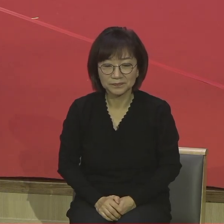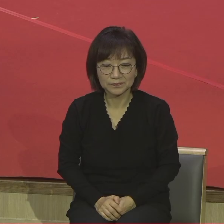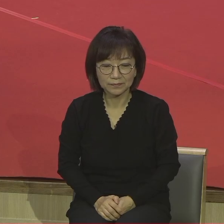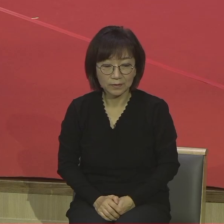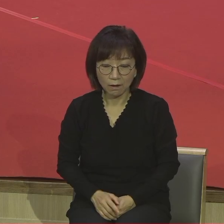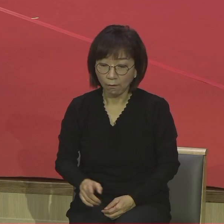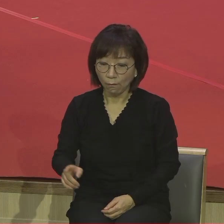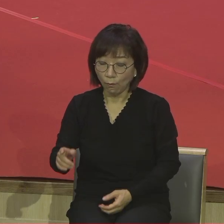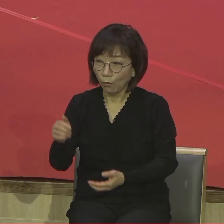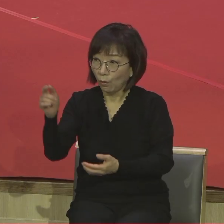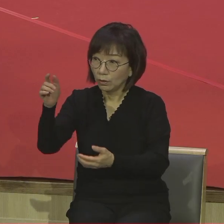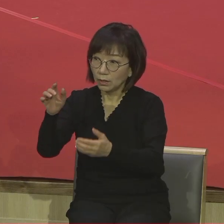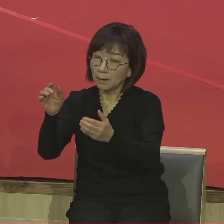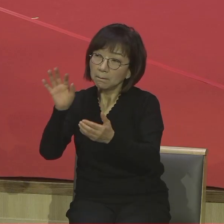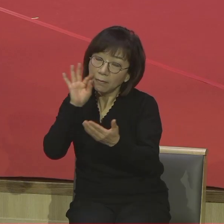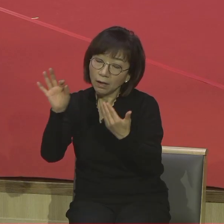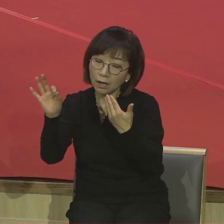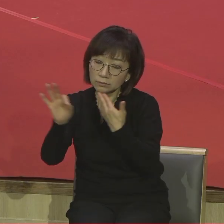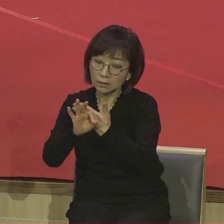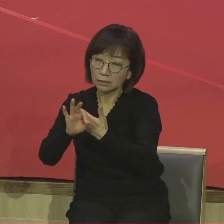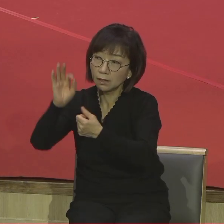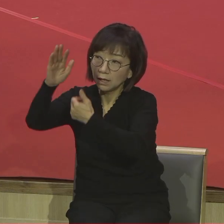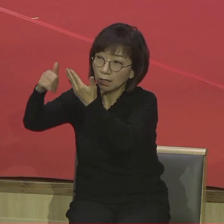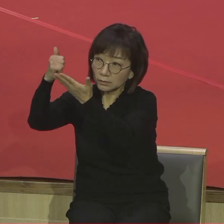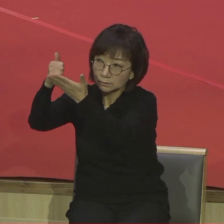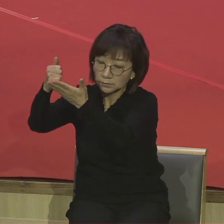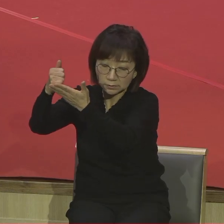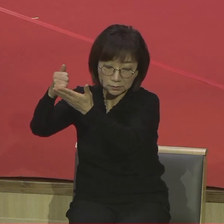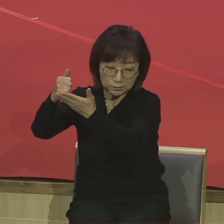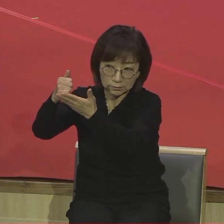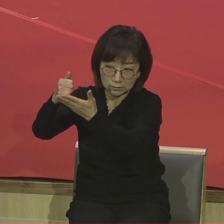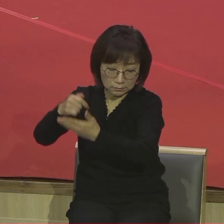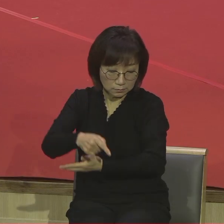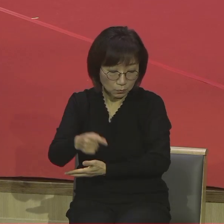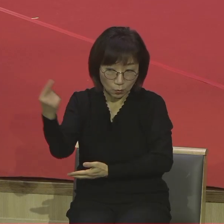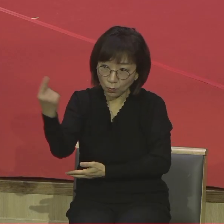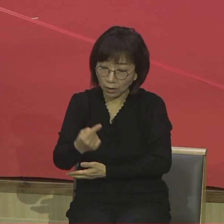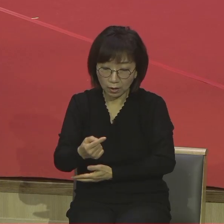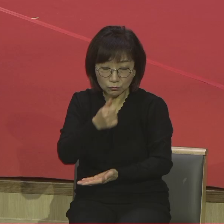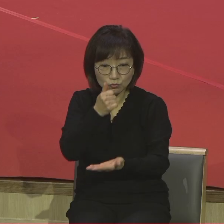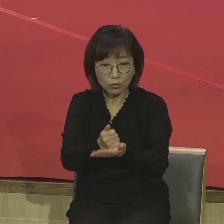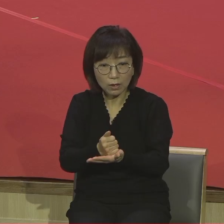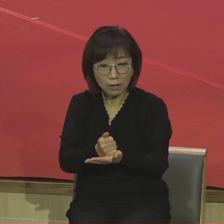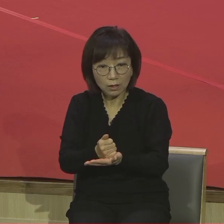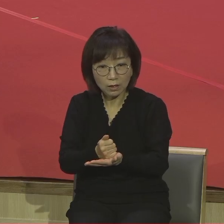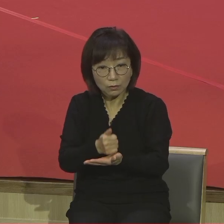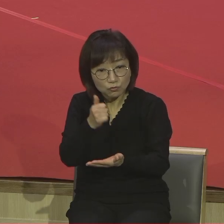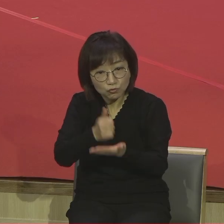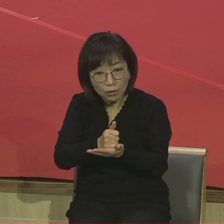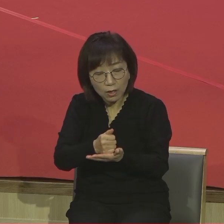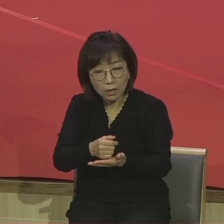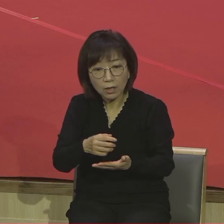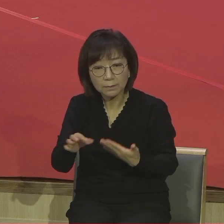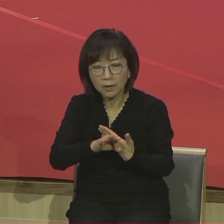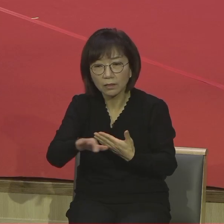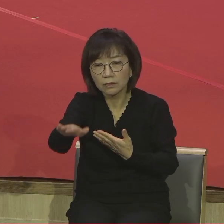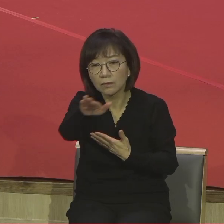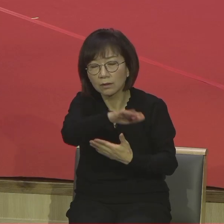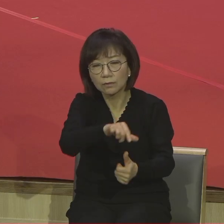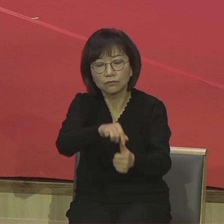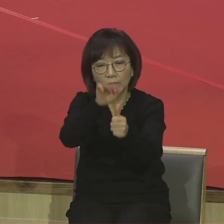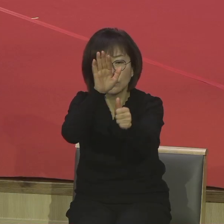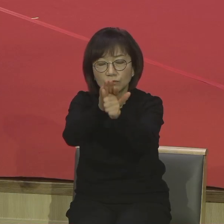아무런 의미가 없죠. 죄인된 존재, 죄인이 무슨 죄인을 건지냅니까? 교도소에 있는 주제에 다른 교도소에 있는 사람을 건지낼 수